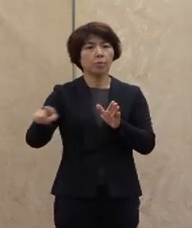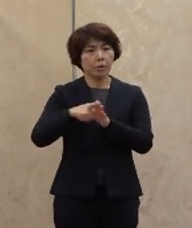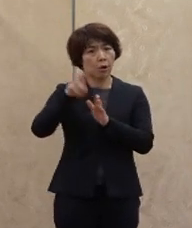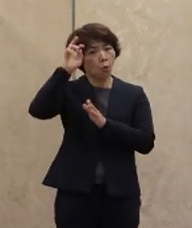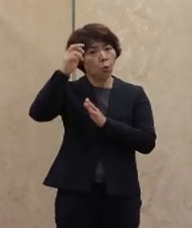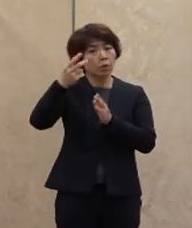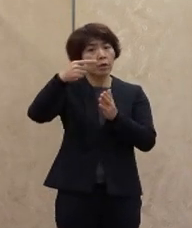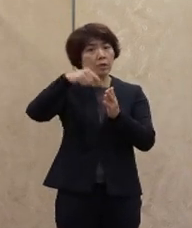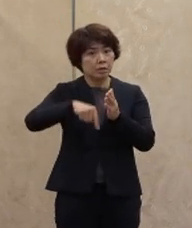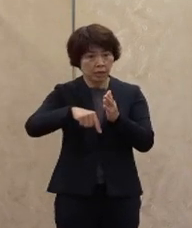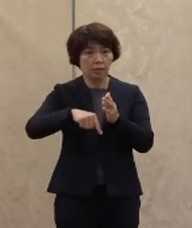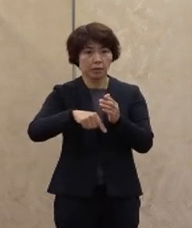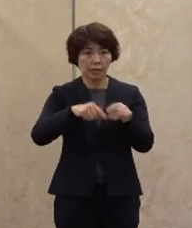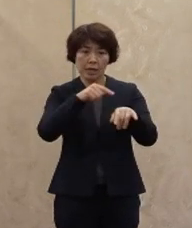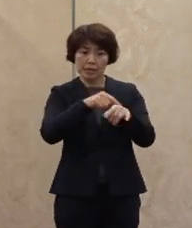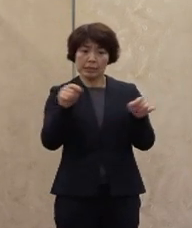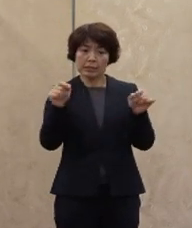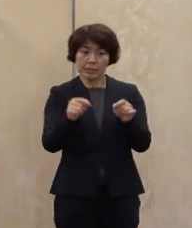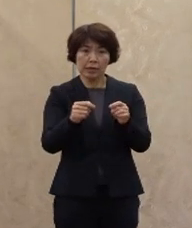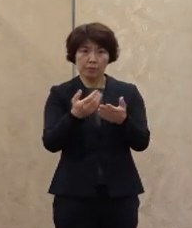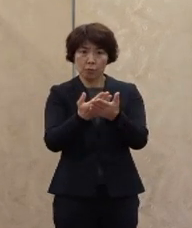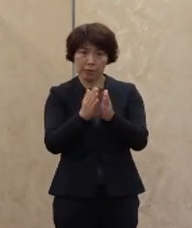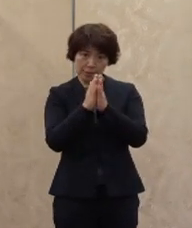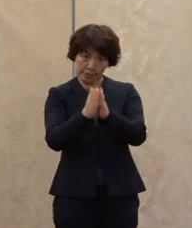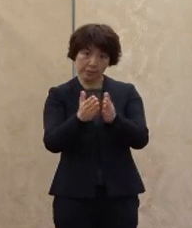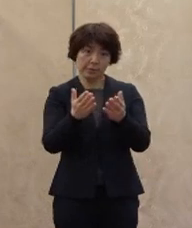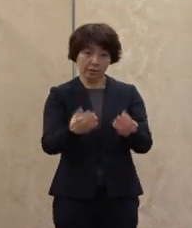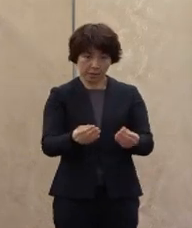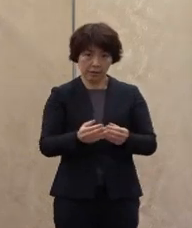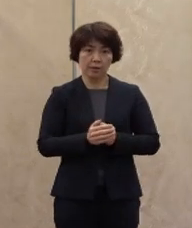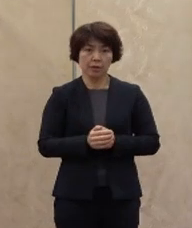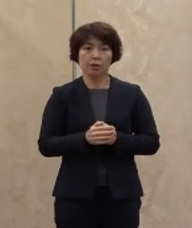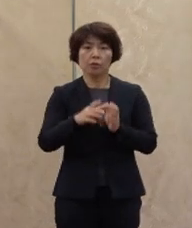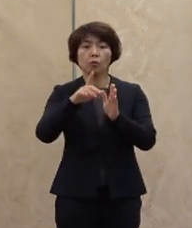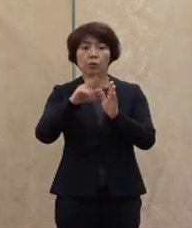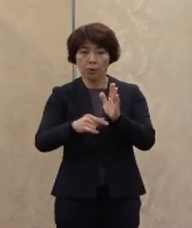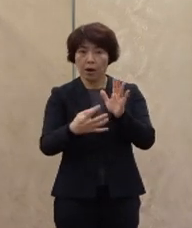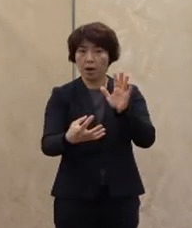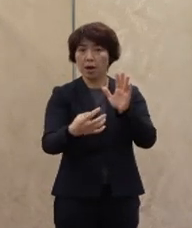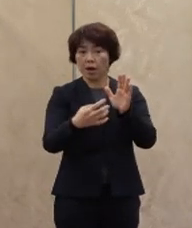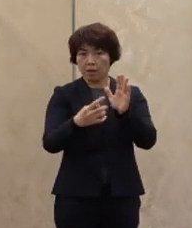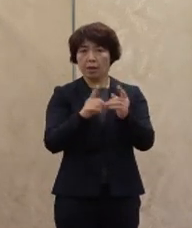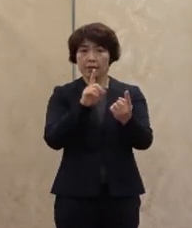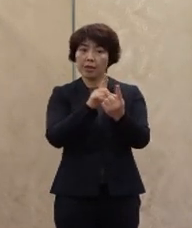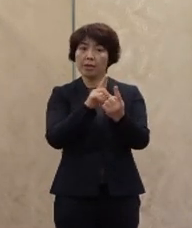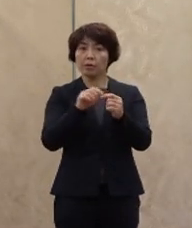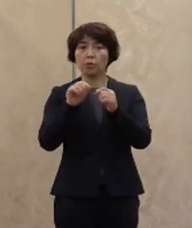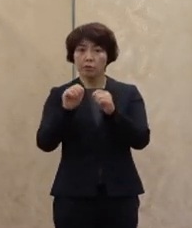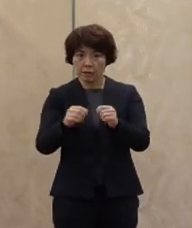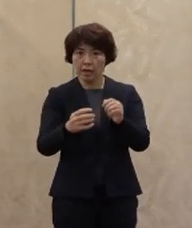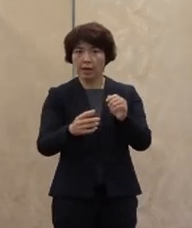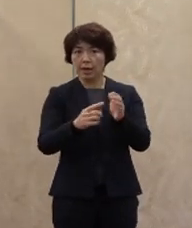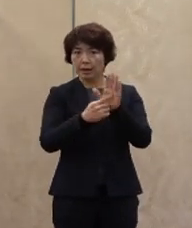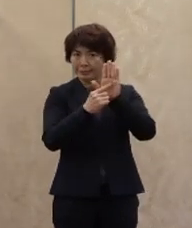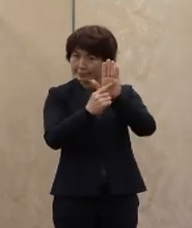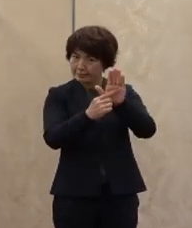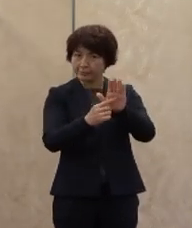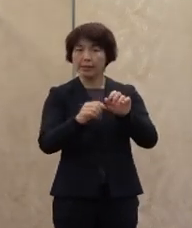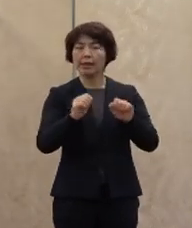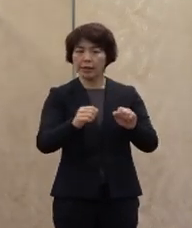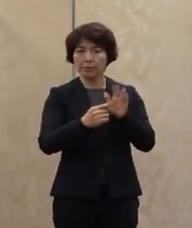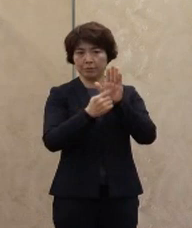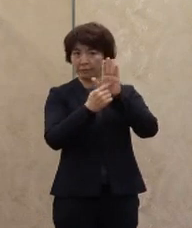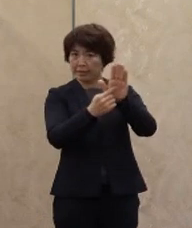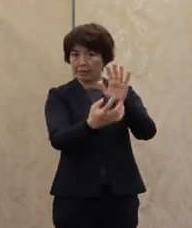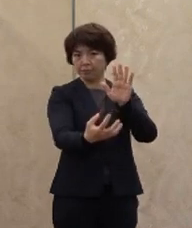に時短要請をしてました。で、大阪市内で時短要請をするときはこの感染対策を取り宣言ステッカーを取得しているというのが要件